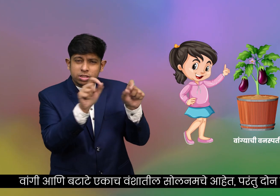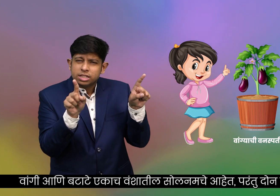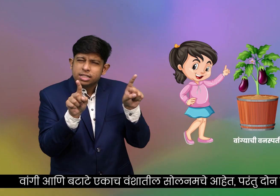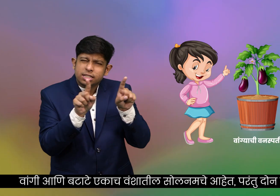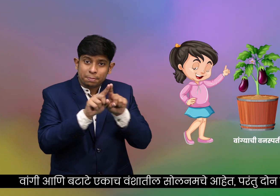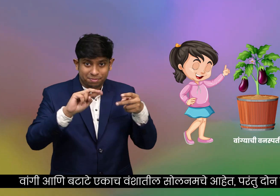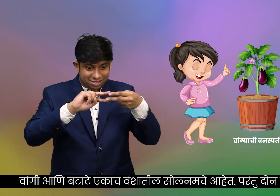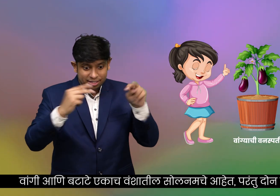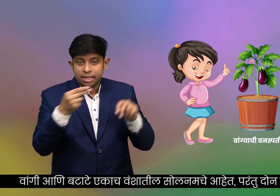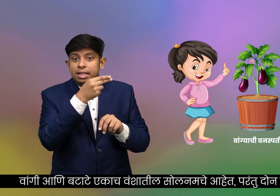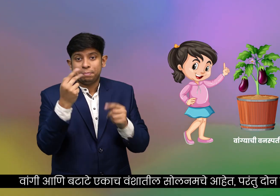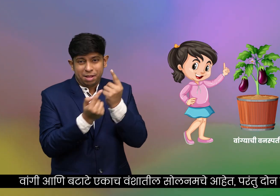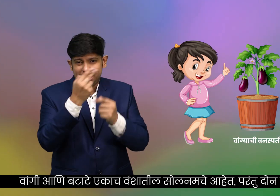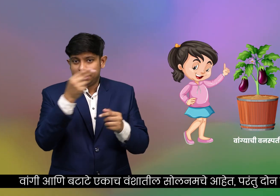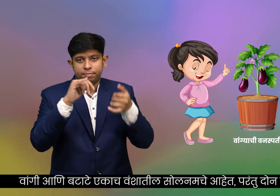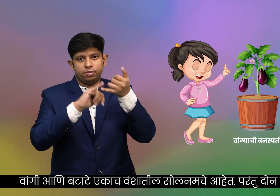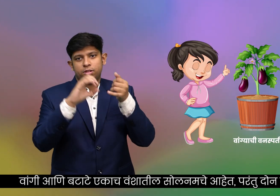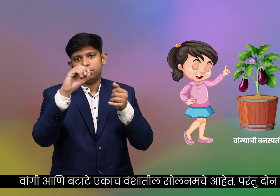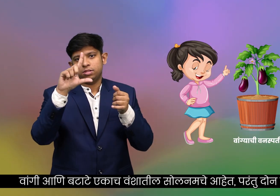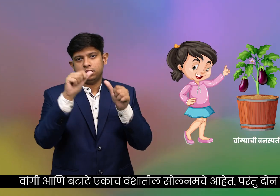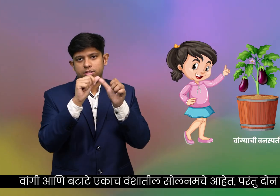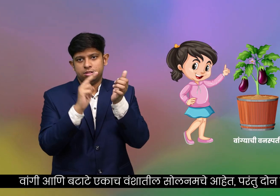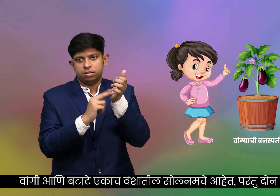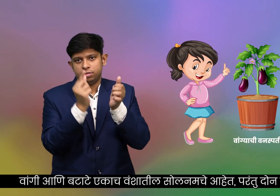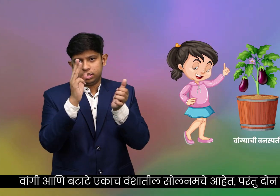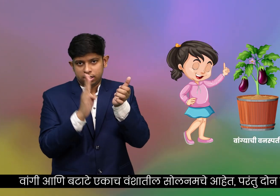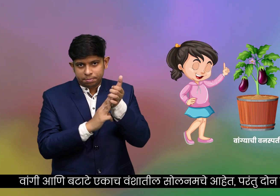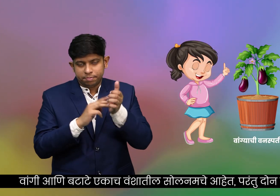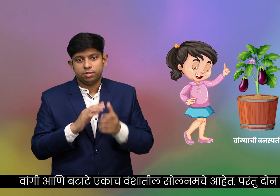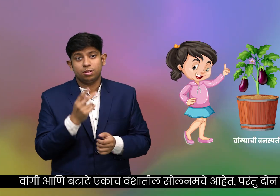सोलमचे आहेत, परंतु दोन भिन्न प्रजाती आहेत.